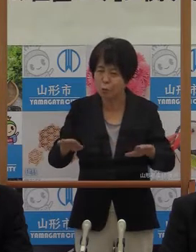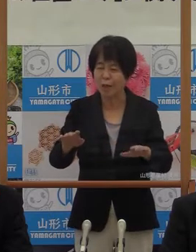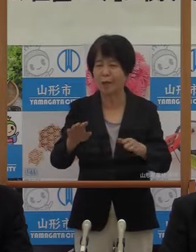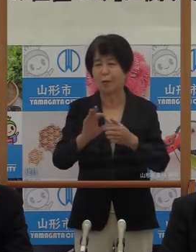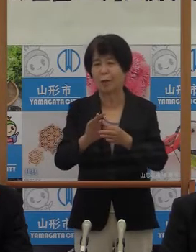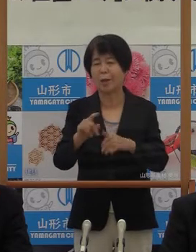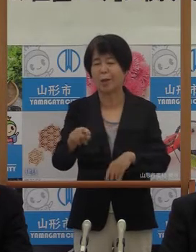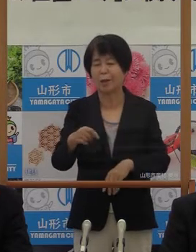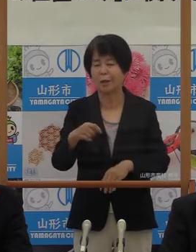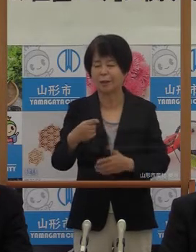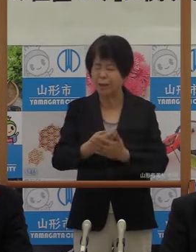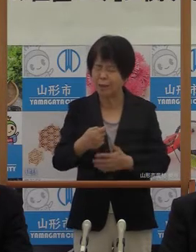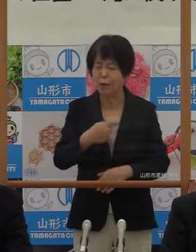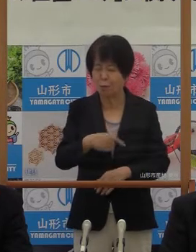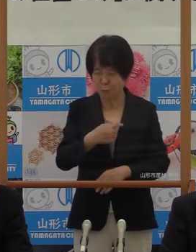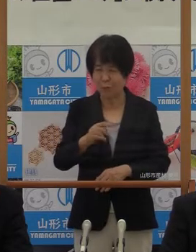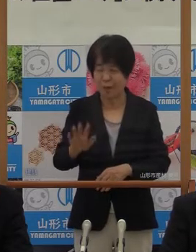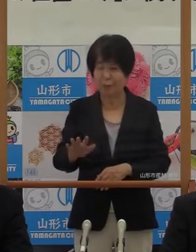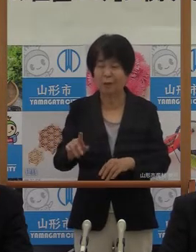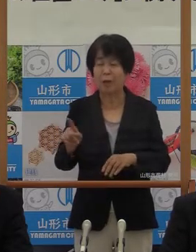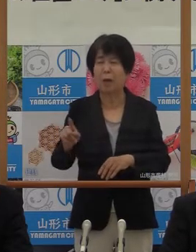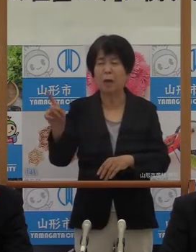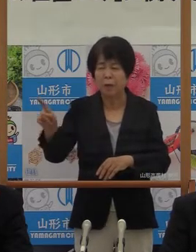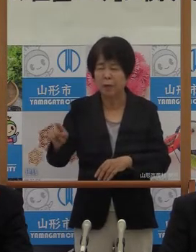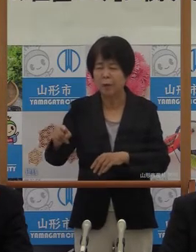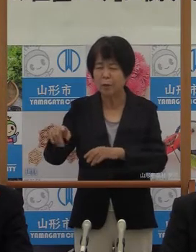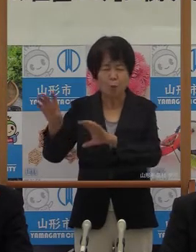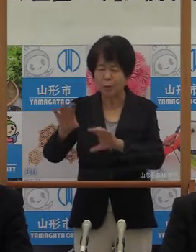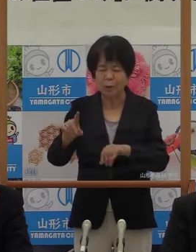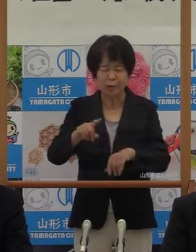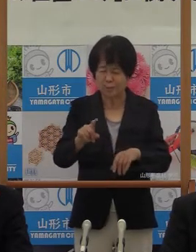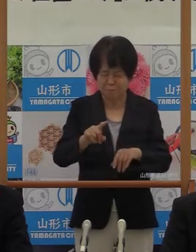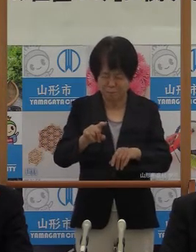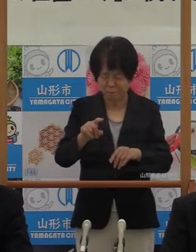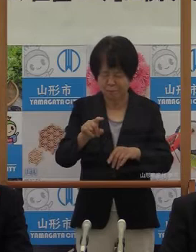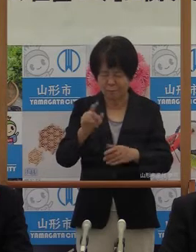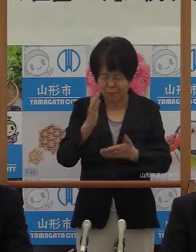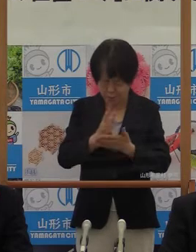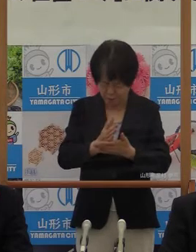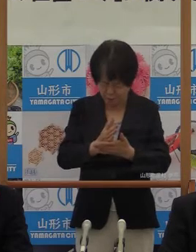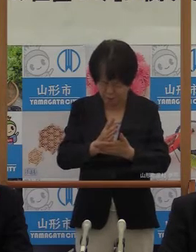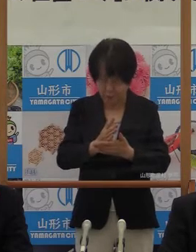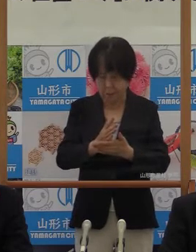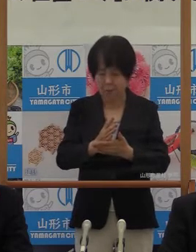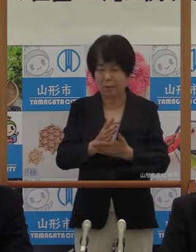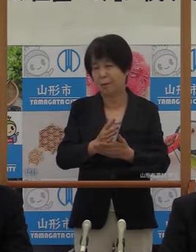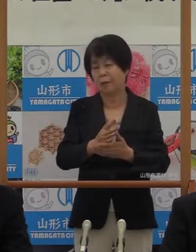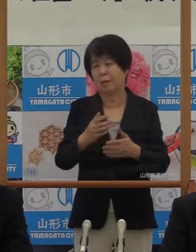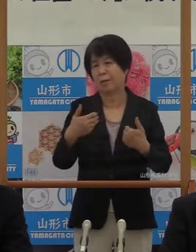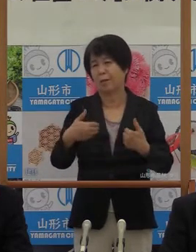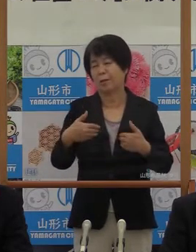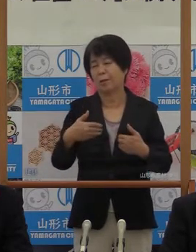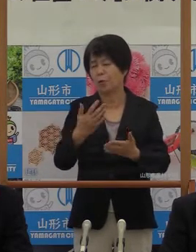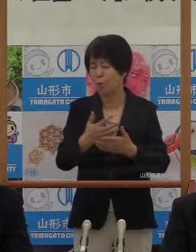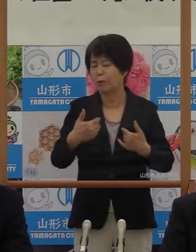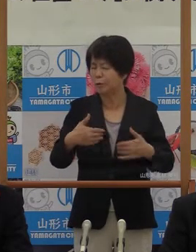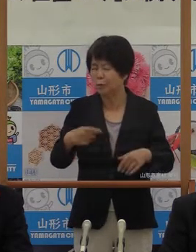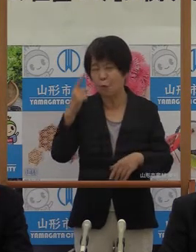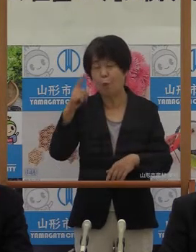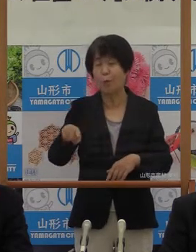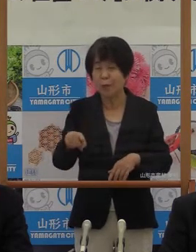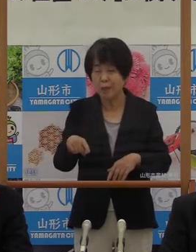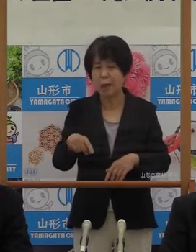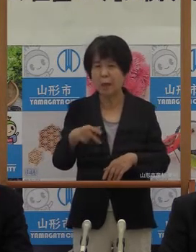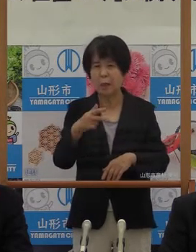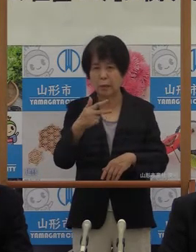こともあってですね、早めにこうお話を お聞かせいただいて、まあ、市としての検討も